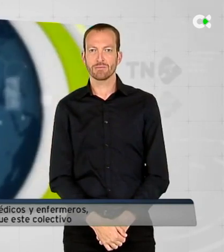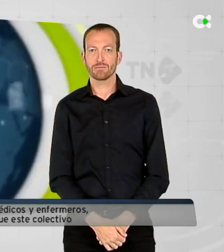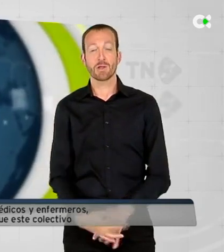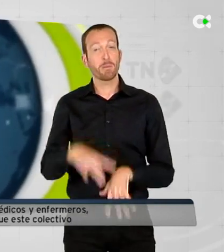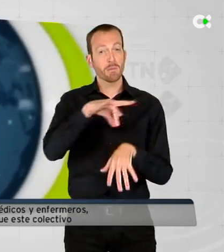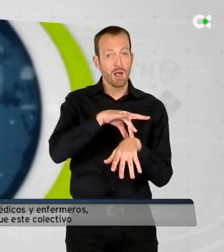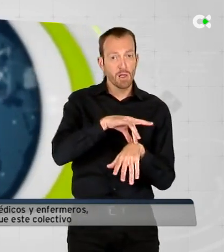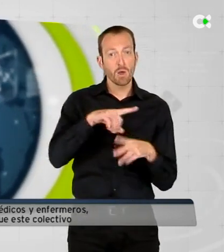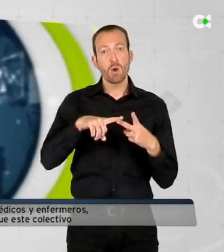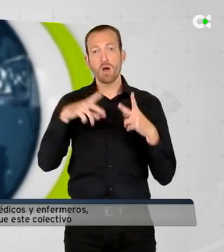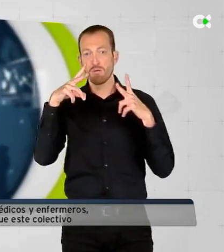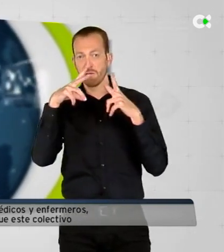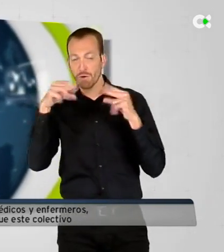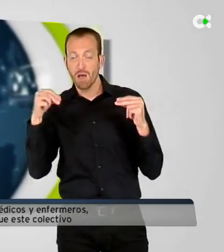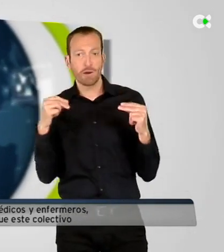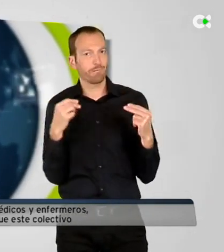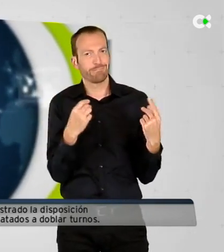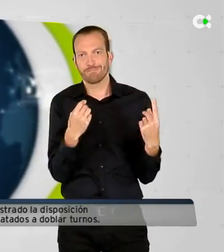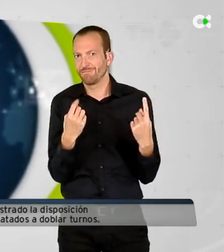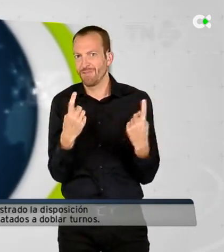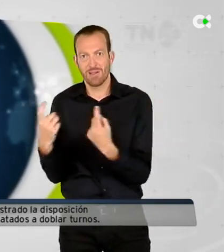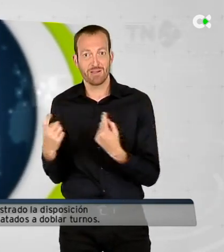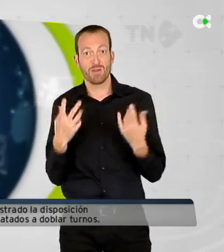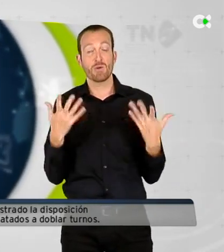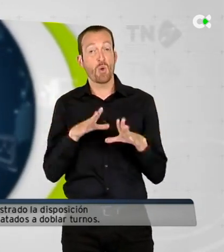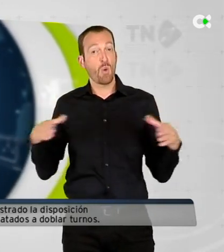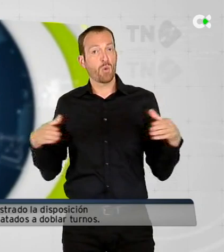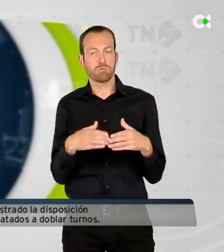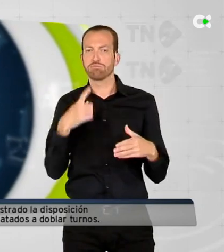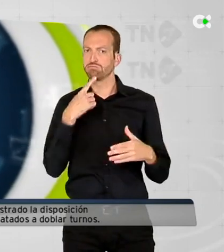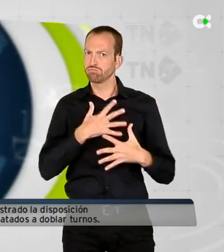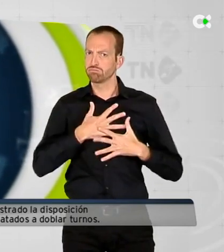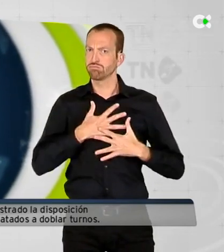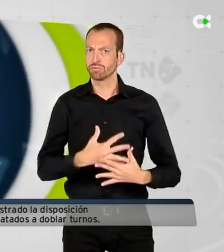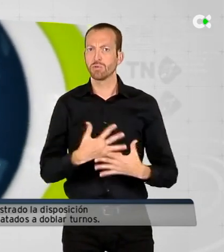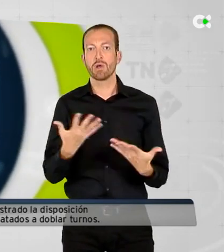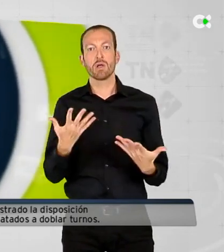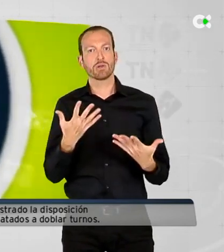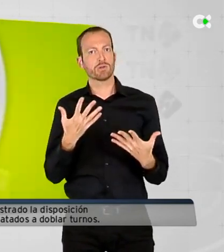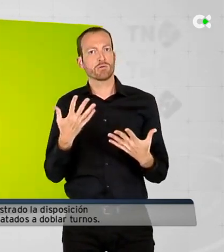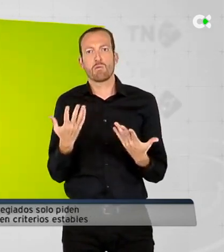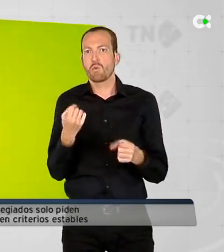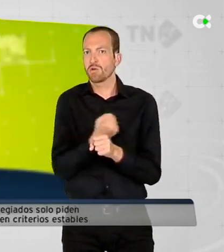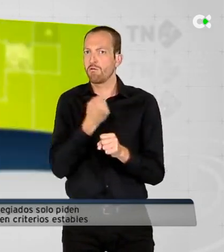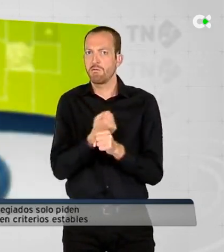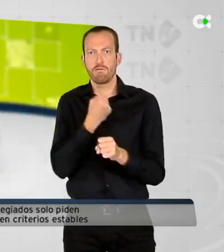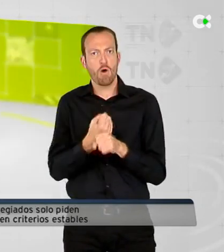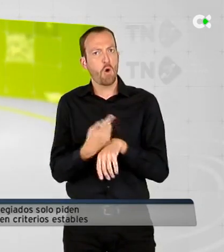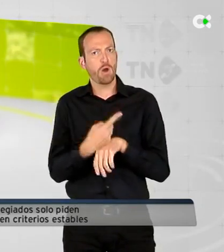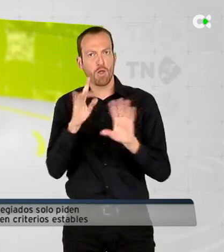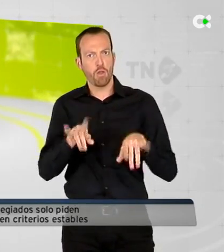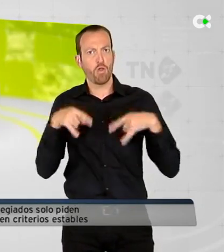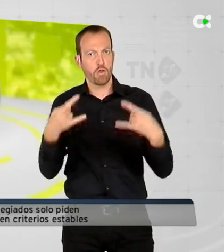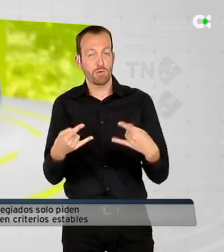falta médicos enfermeros aunque este colectivo ya ha mostrado la disposición de los contratados a doblar turnos los colegiados